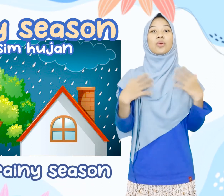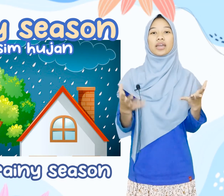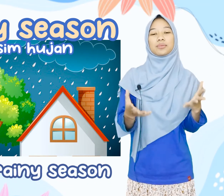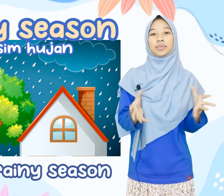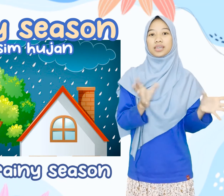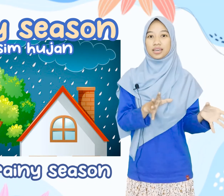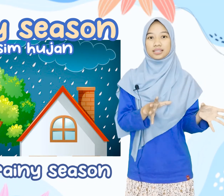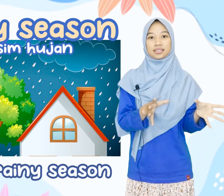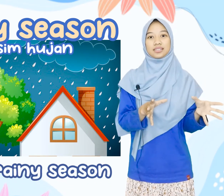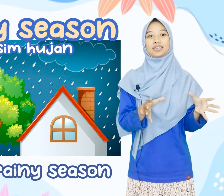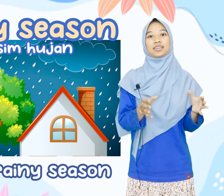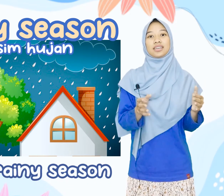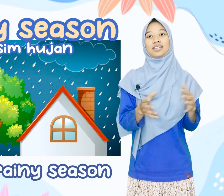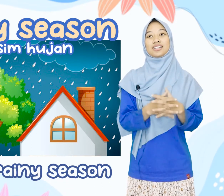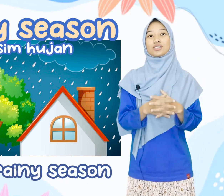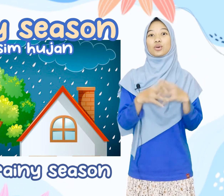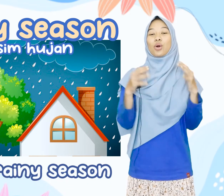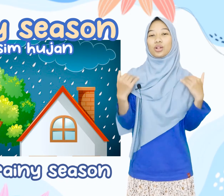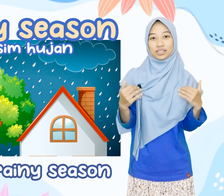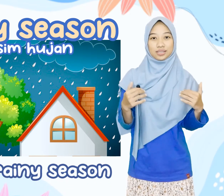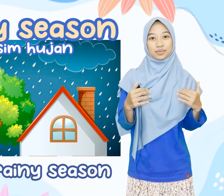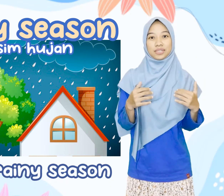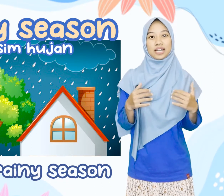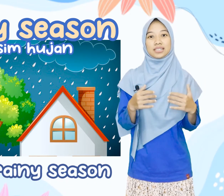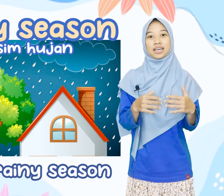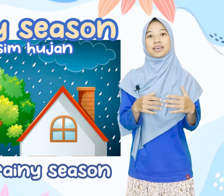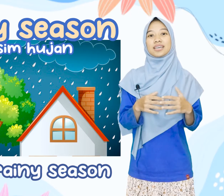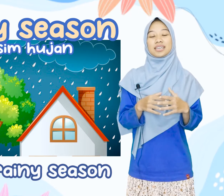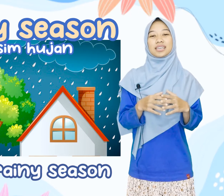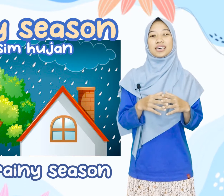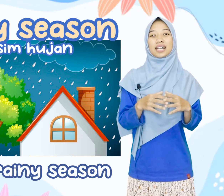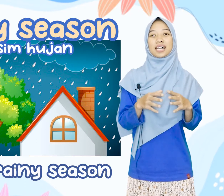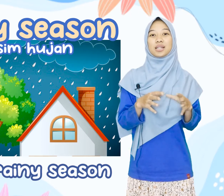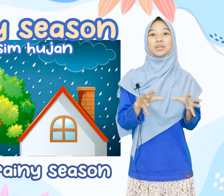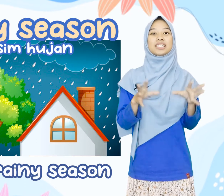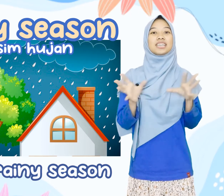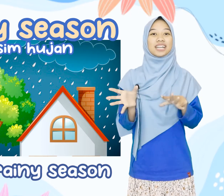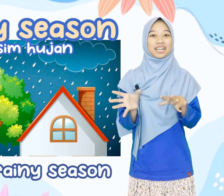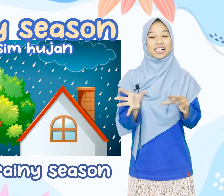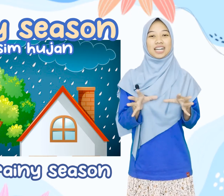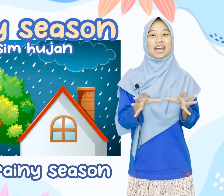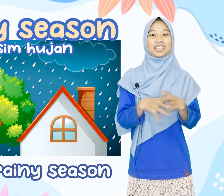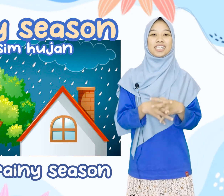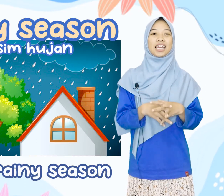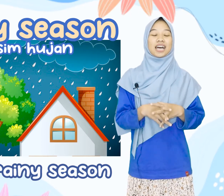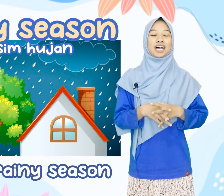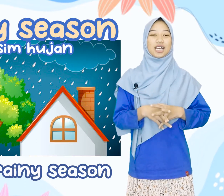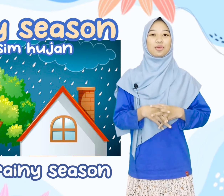why? Because it is cold, misalnya. Karena lebih dingin dari